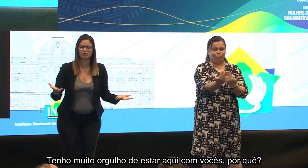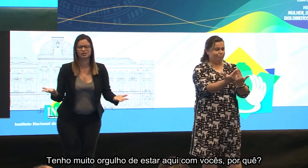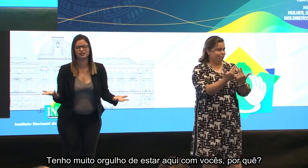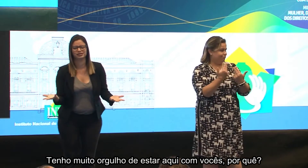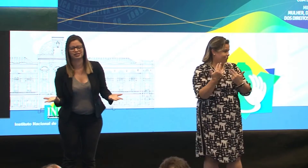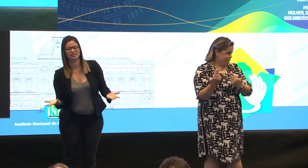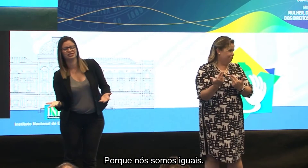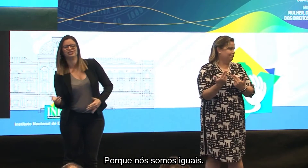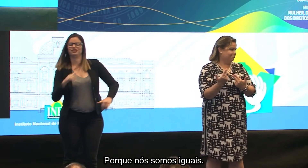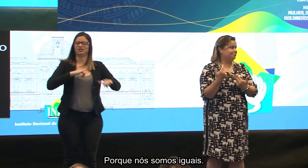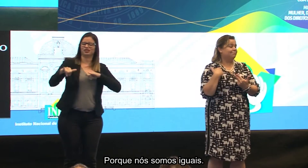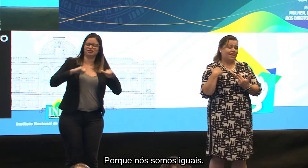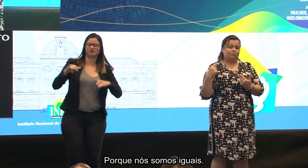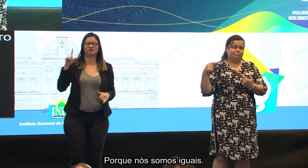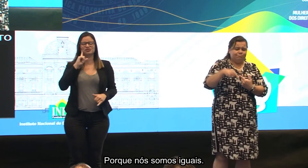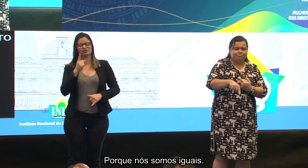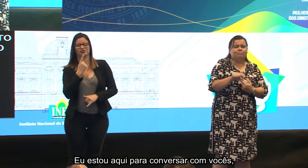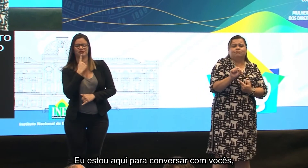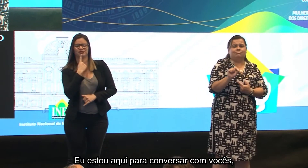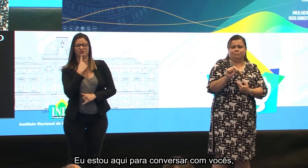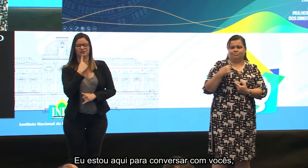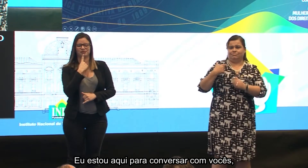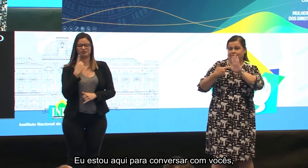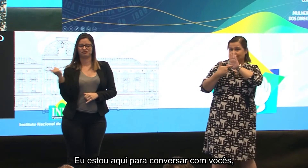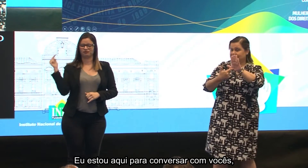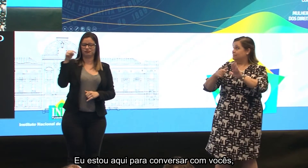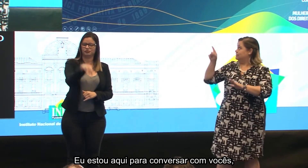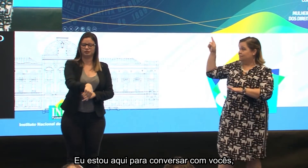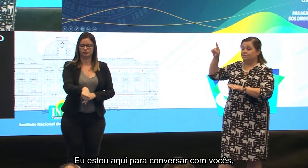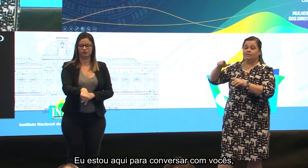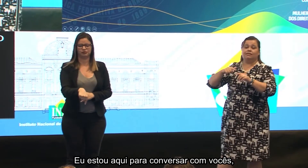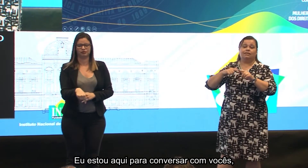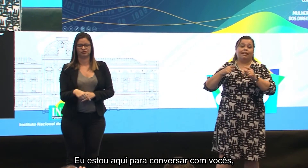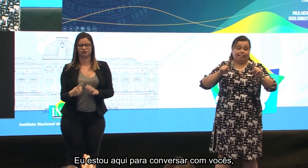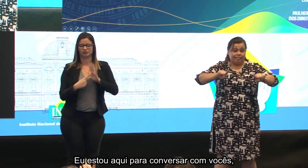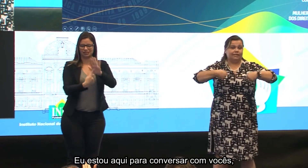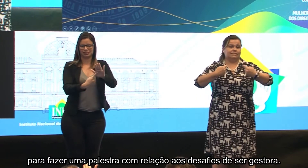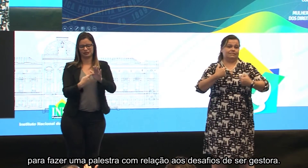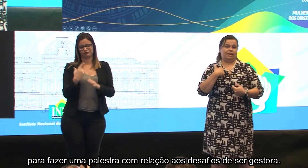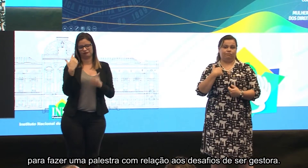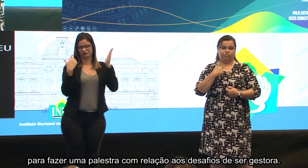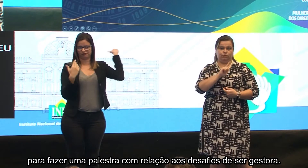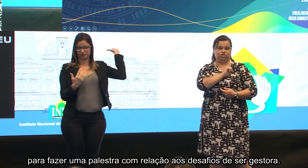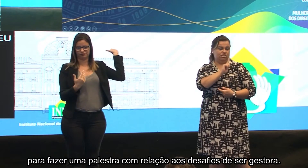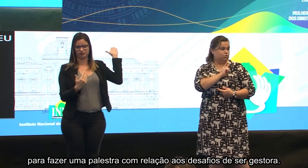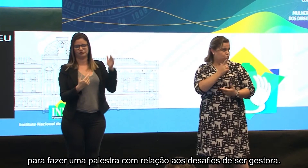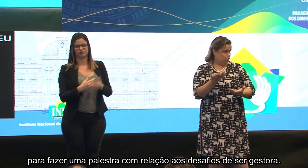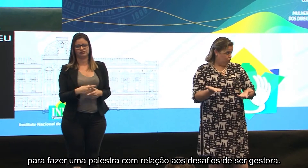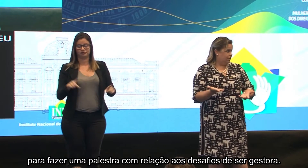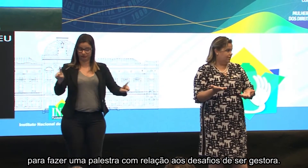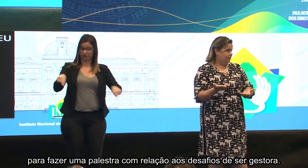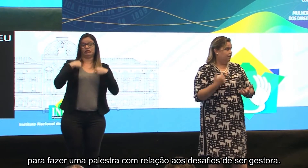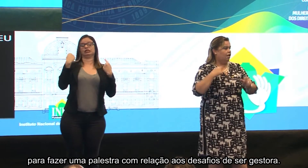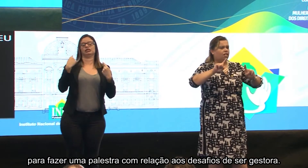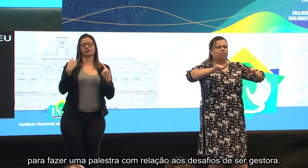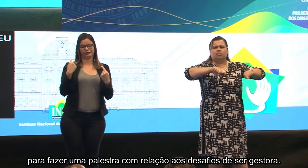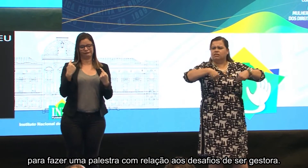quê? Porque nós somos iguais. Eu estou aqui para conversar com vocês, para fazer uma palestra em relação a desafios de